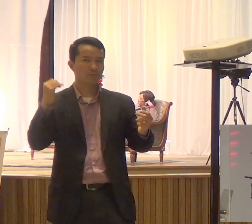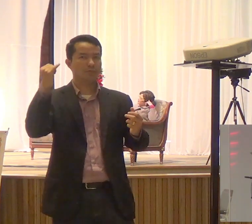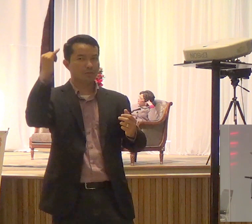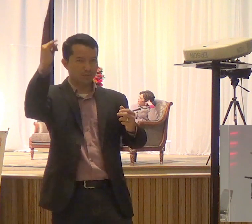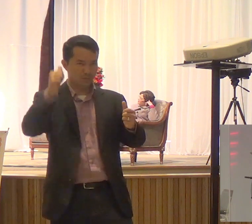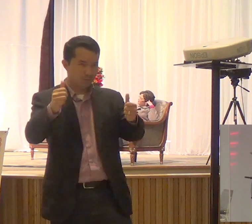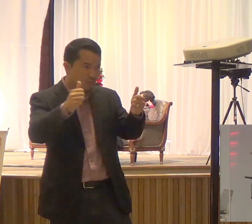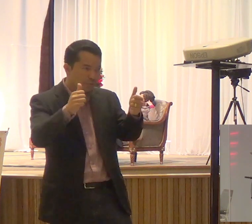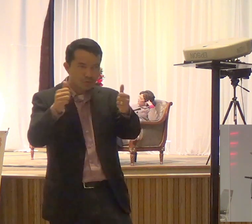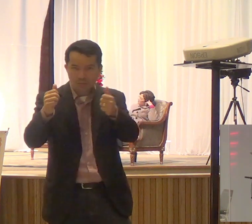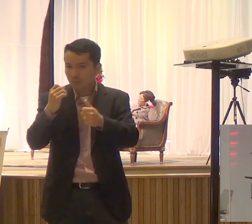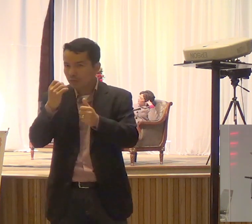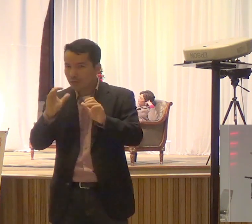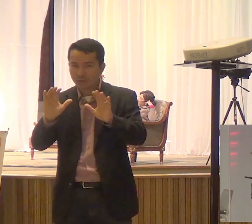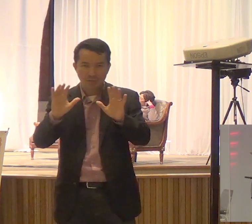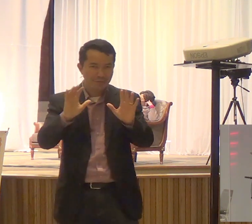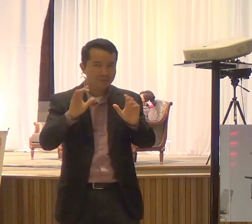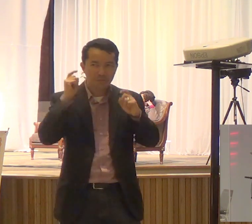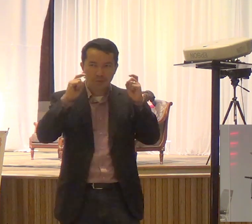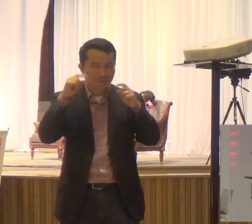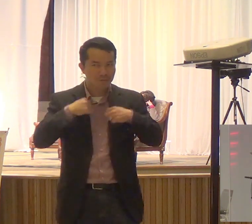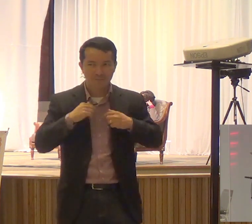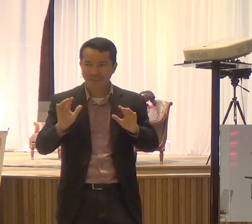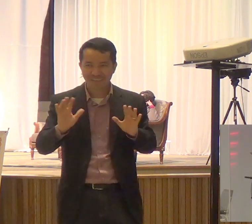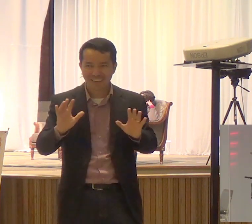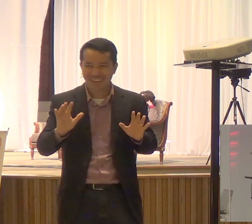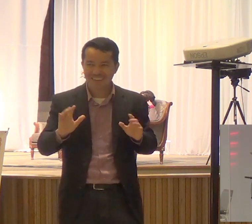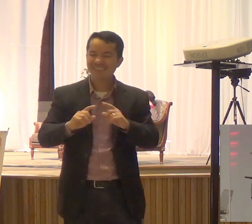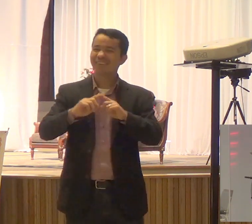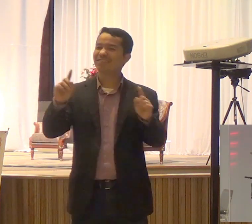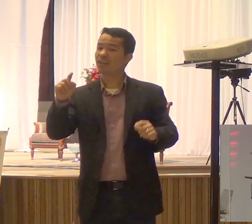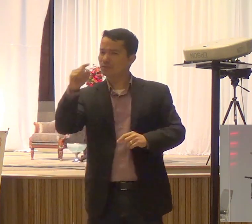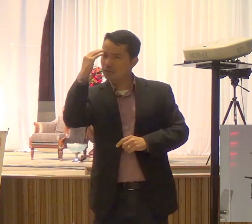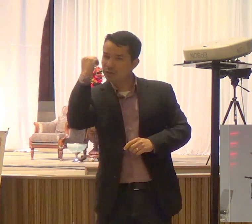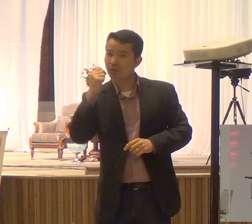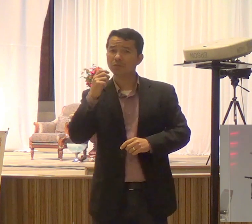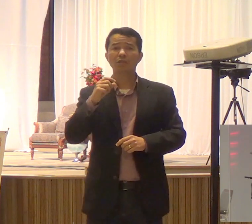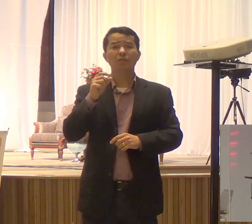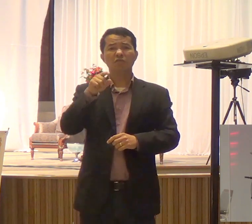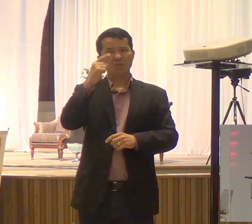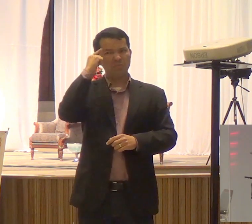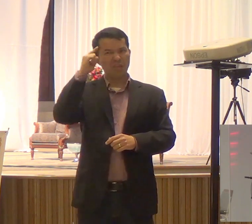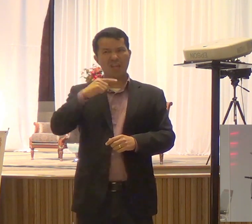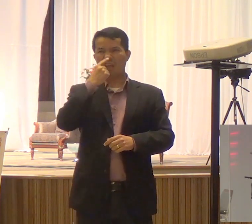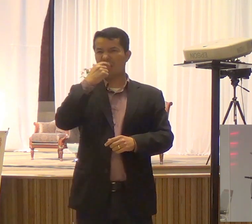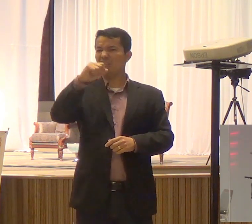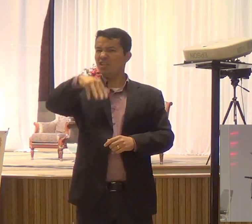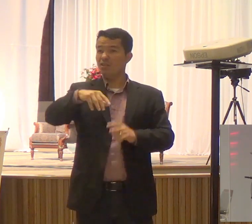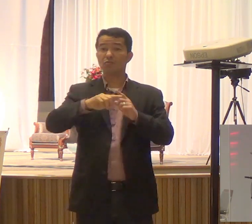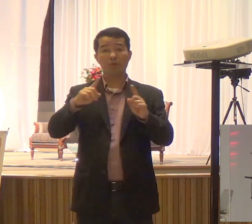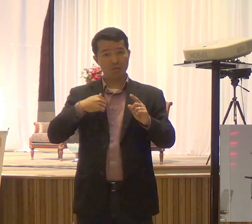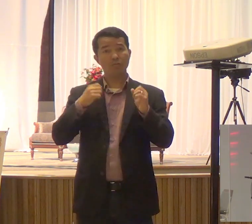fato é que eu gosto do negócio. E qualquer coisa pode virar uma outra coisa, né? Quando a gente tem um pouquinho de criatividade, de vontade de